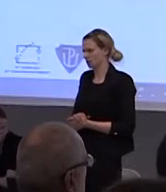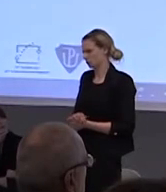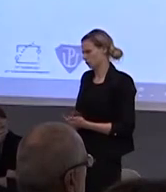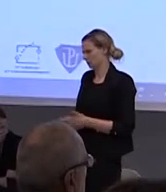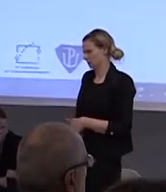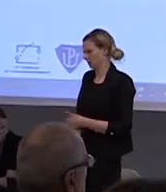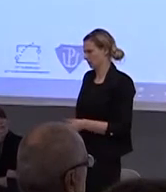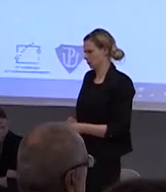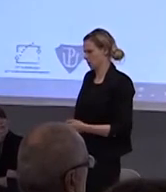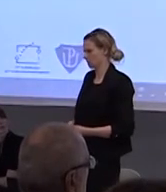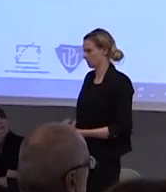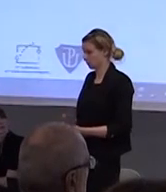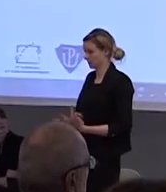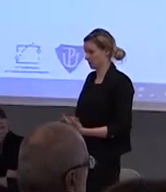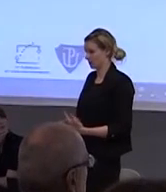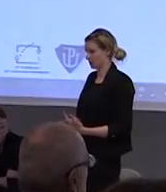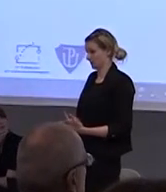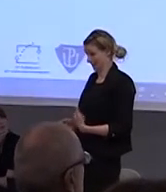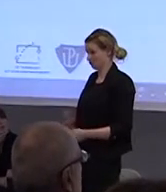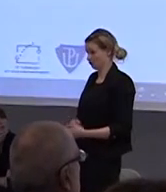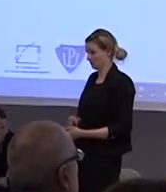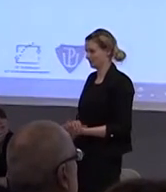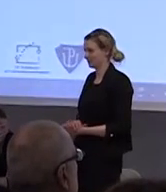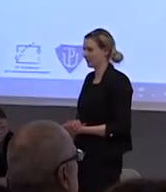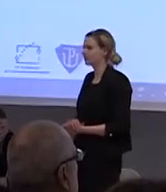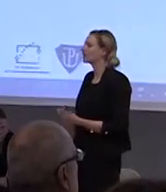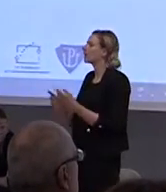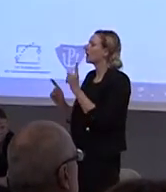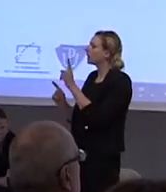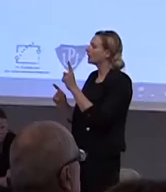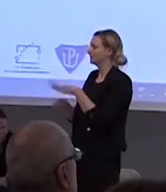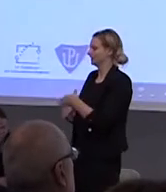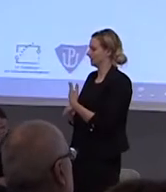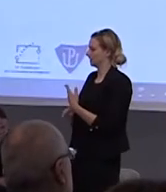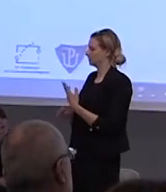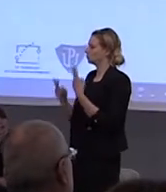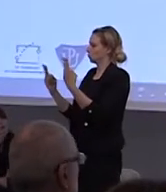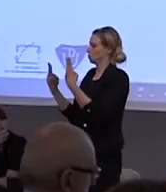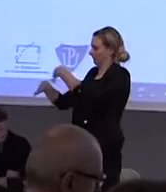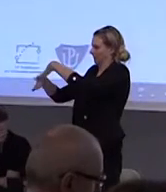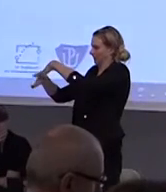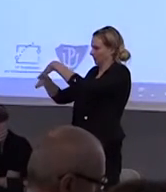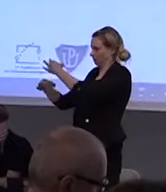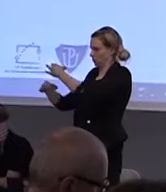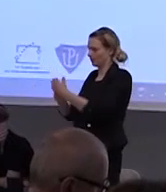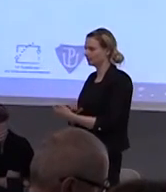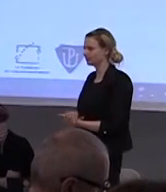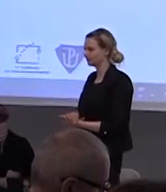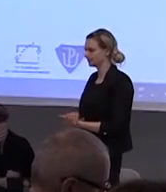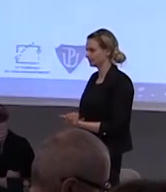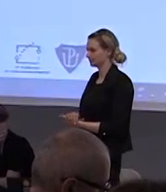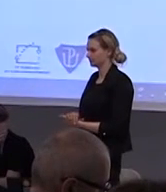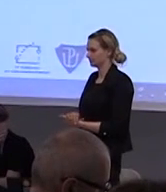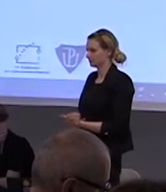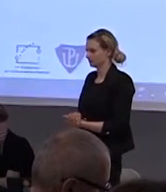Je zde něco, co považuji za velice alarmující. In the UK, recent research has shown